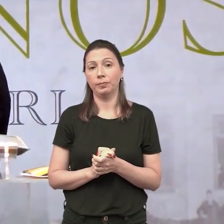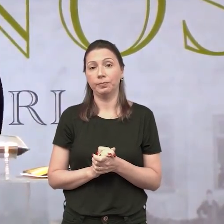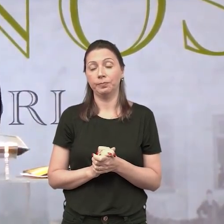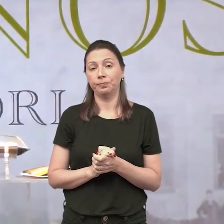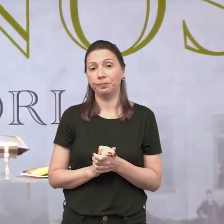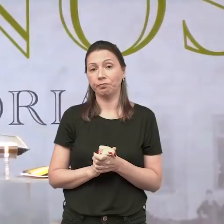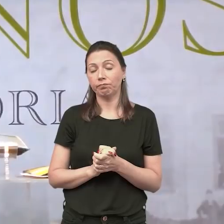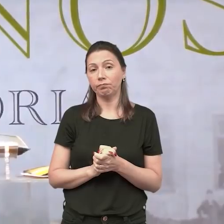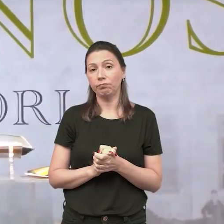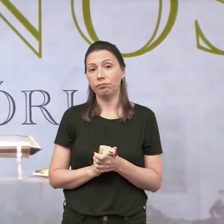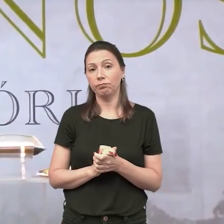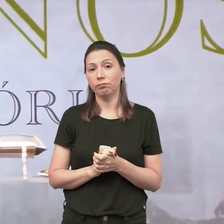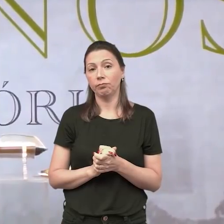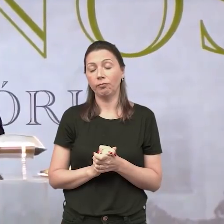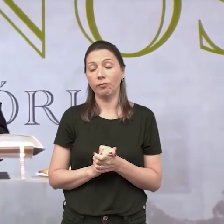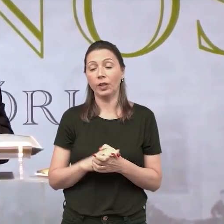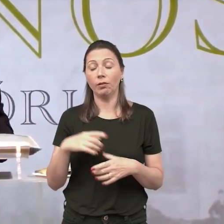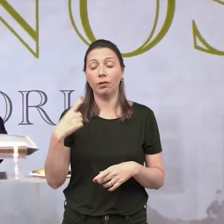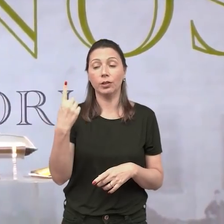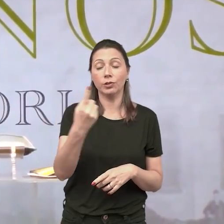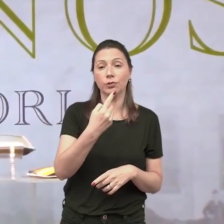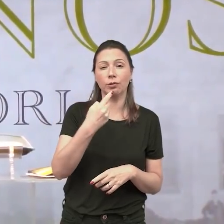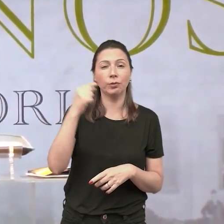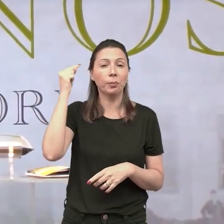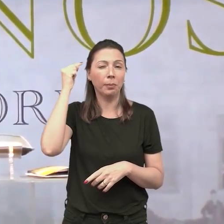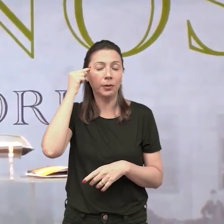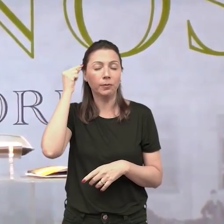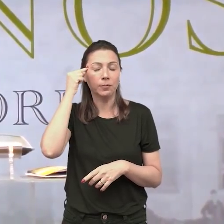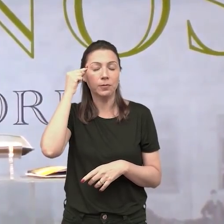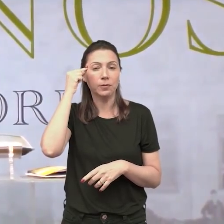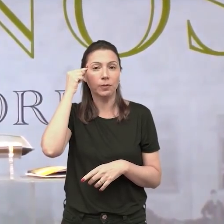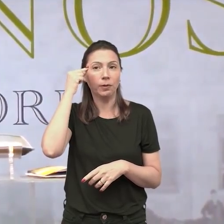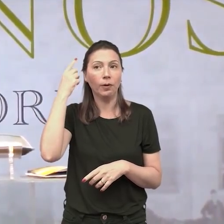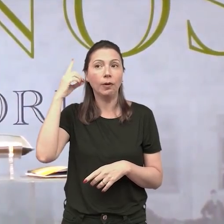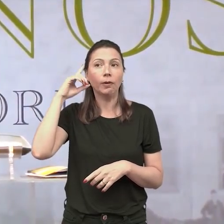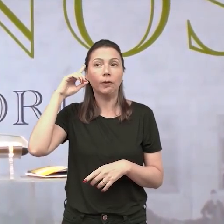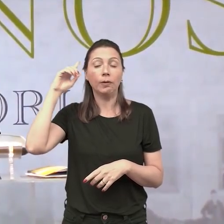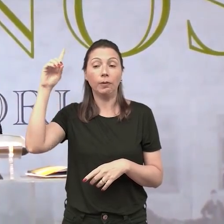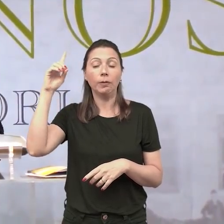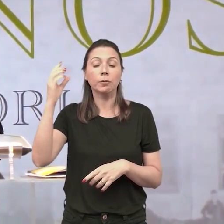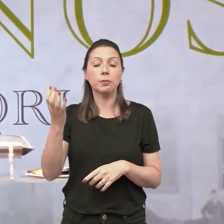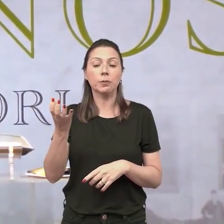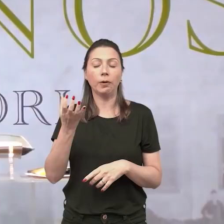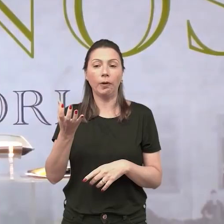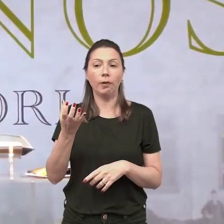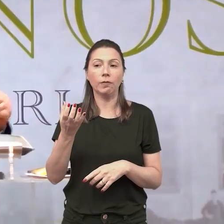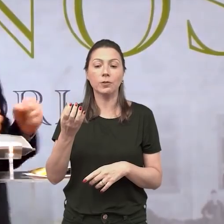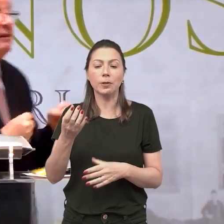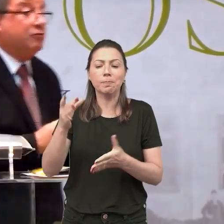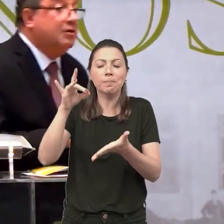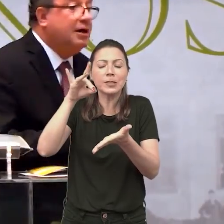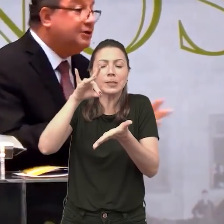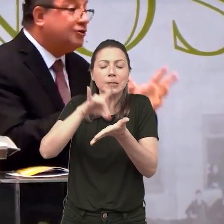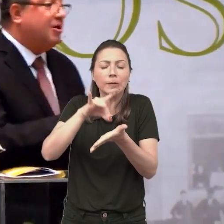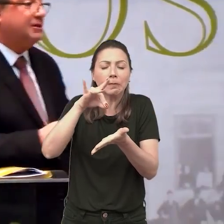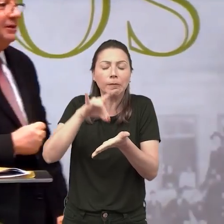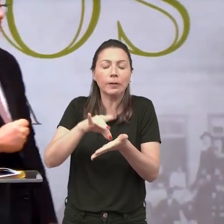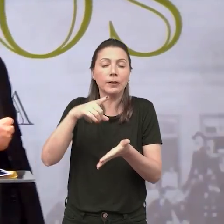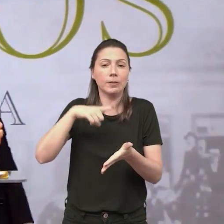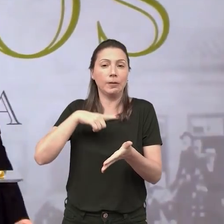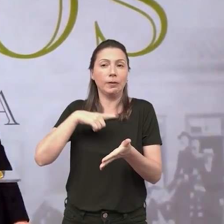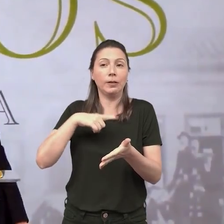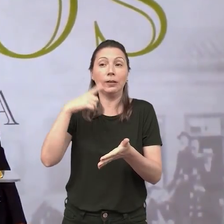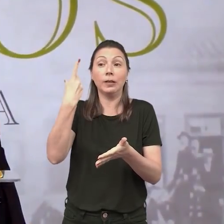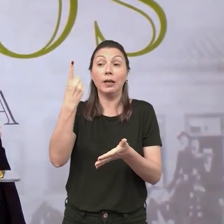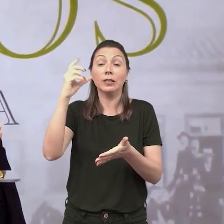muitas vezes a gente pensa que Deus quer que você tenha certeza 100% antes de tomar uma